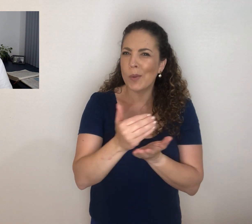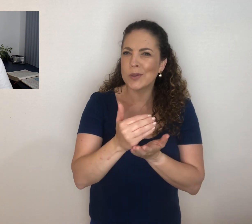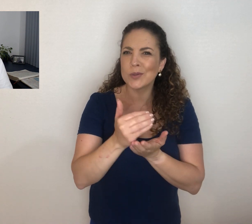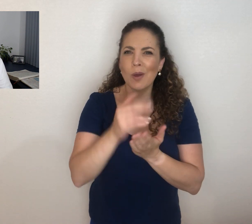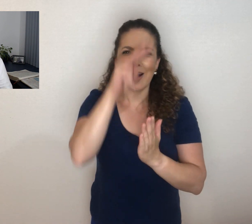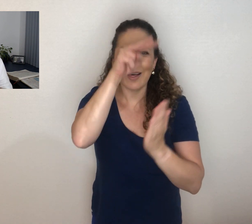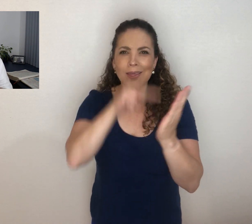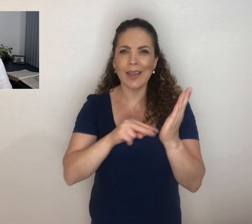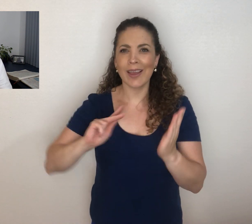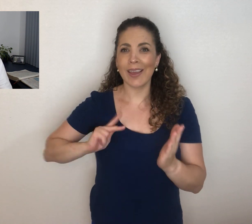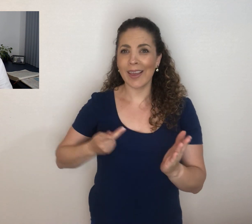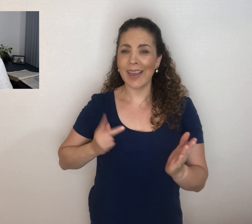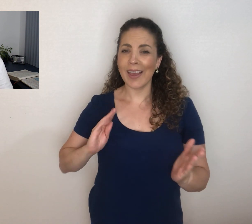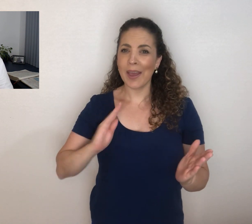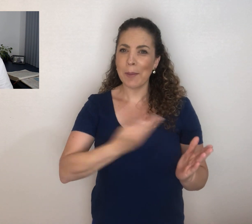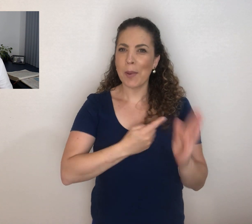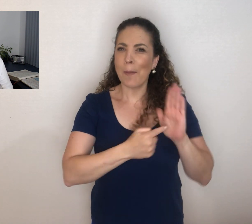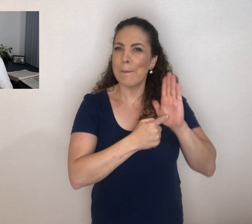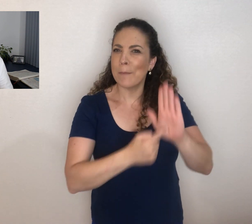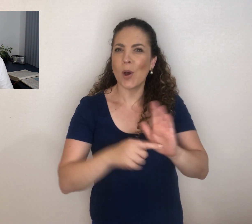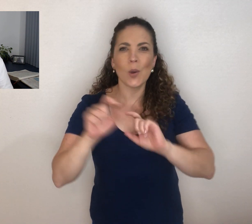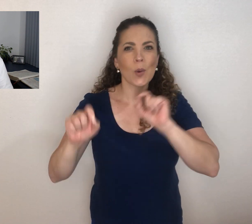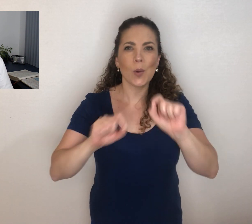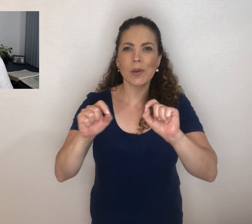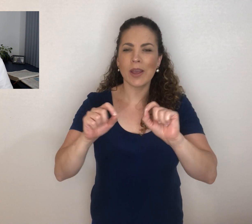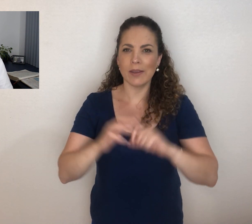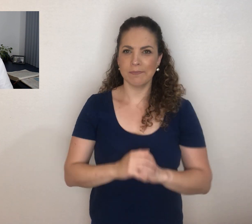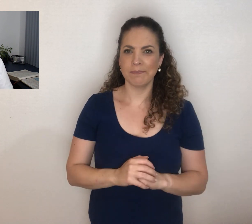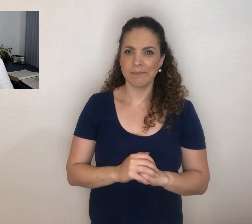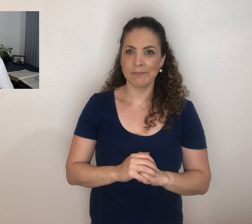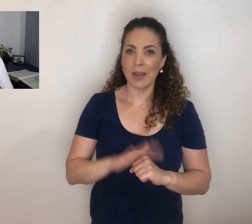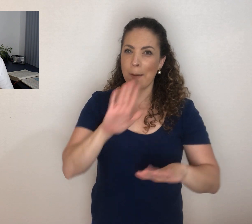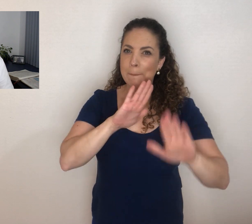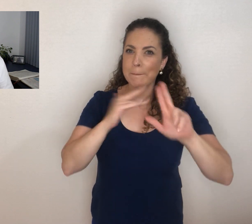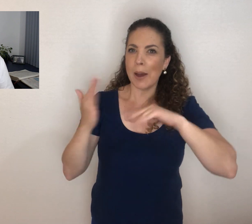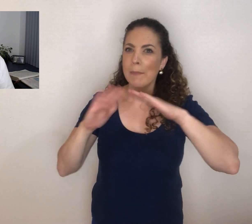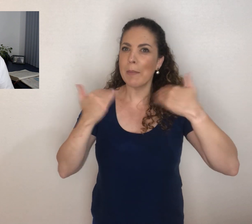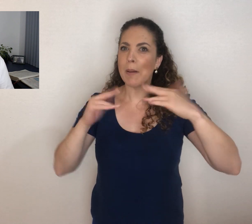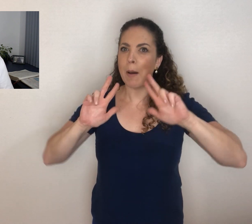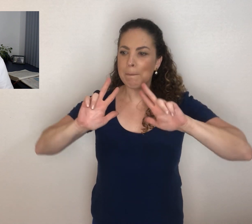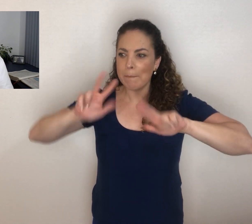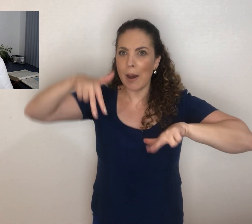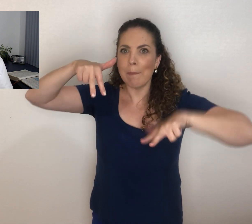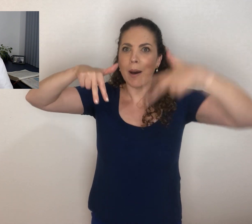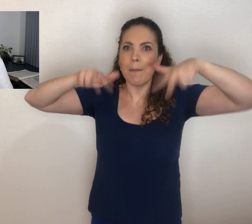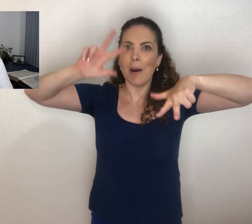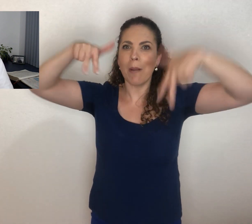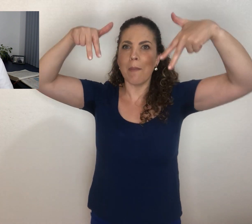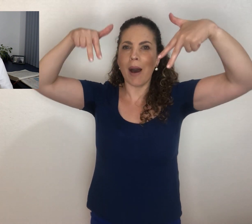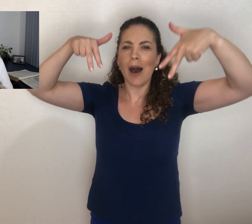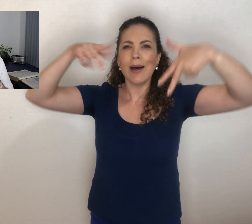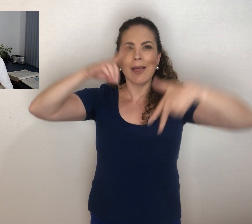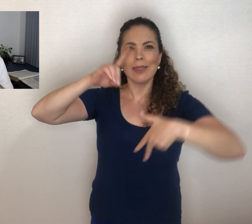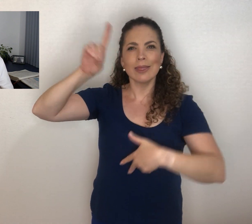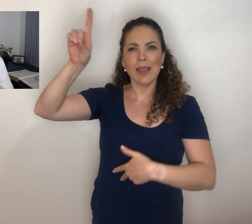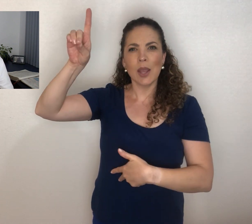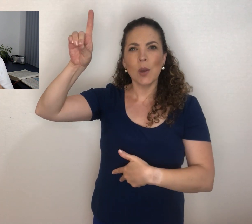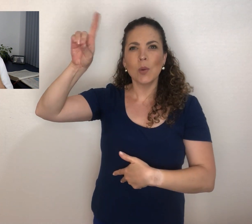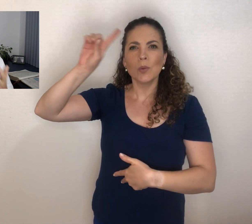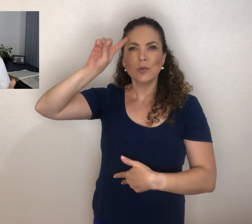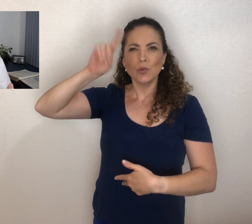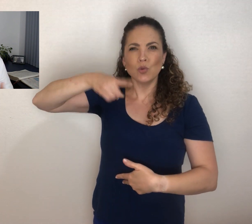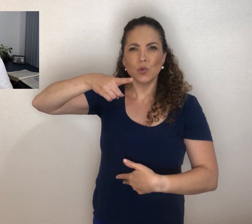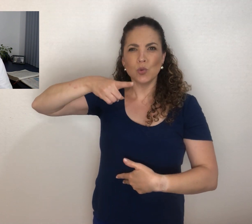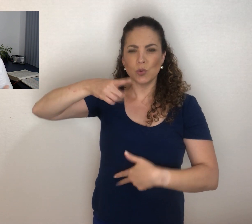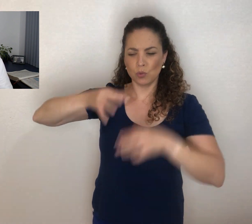Hebreus nos ensina que ressurreição dos mortos, juízo eterno, faz